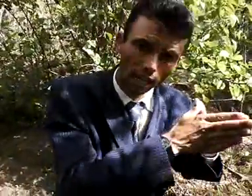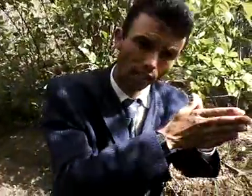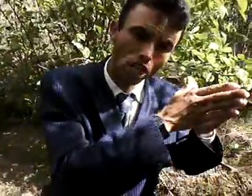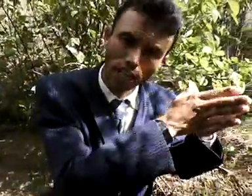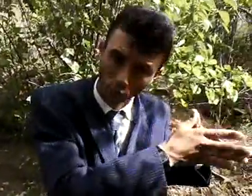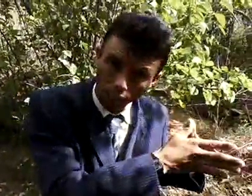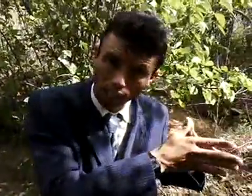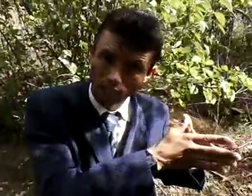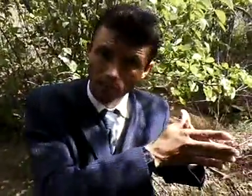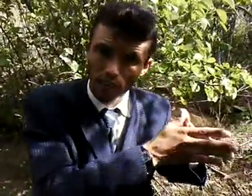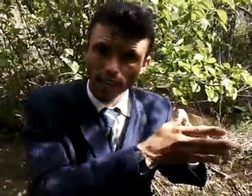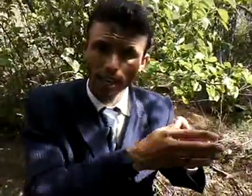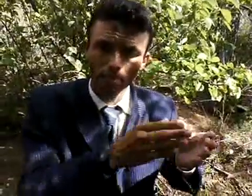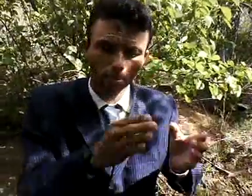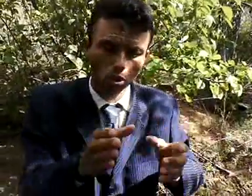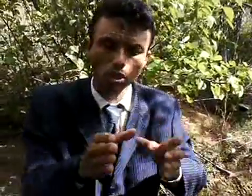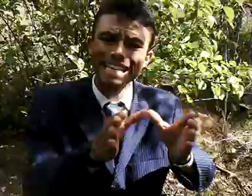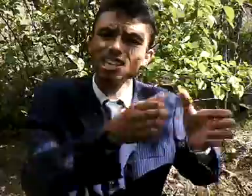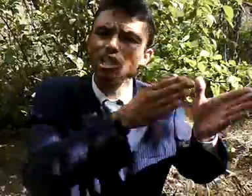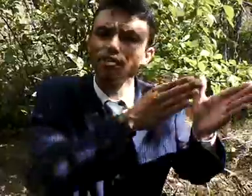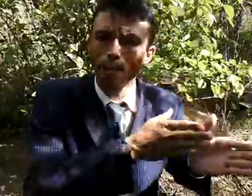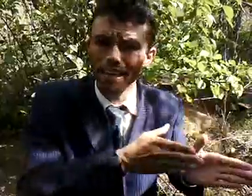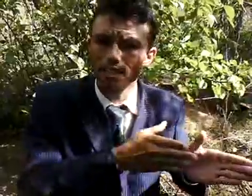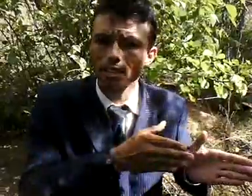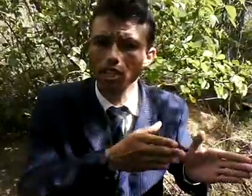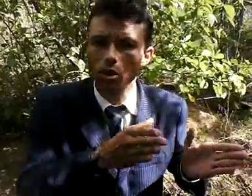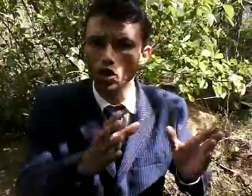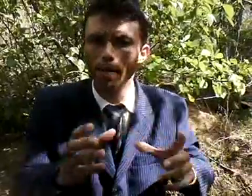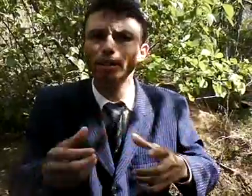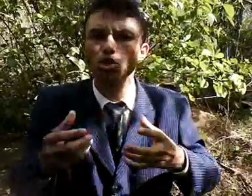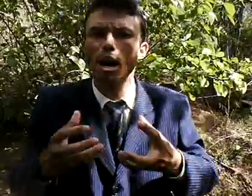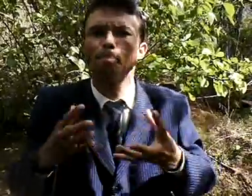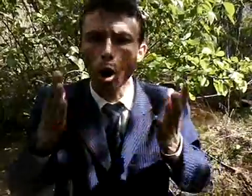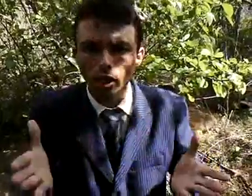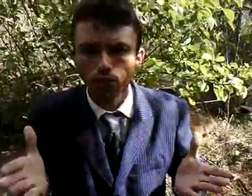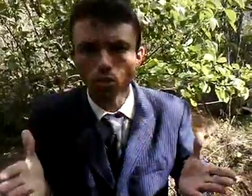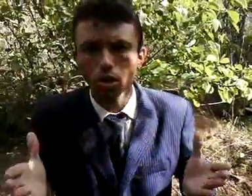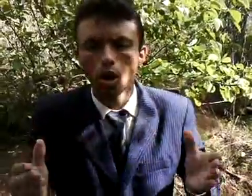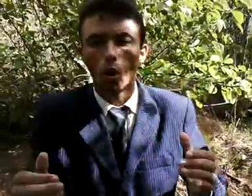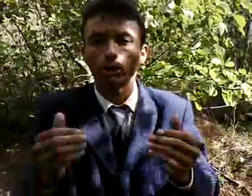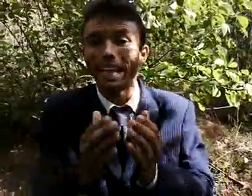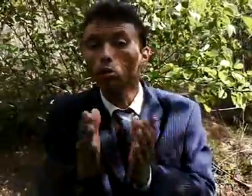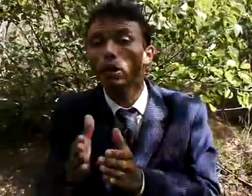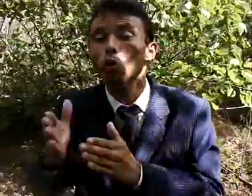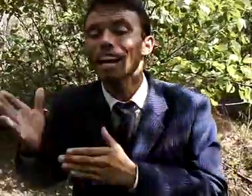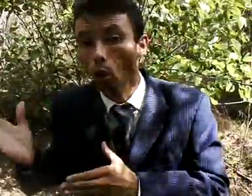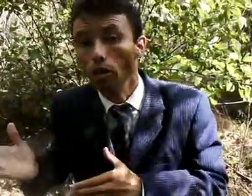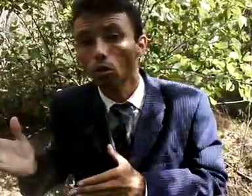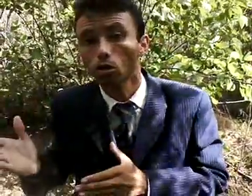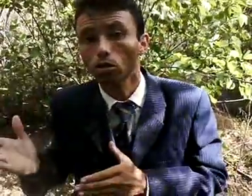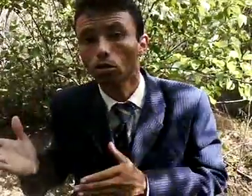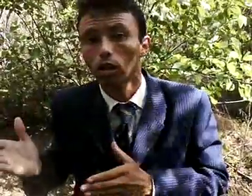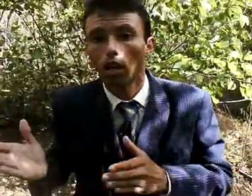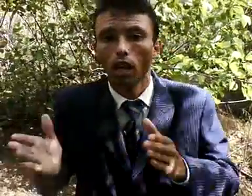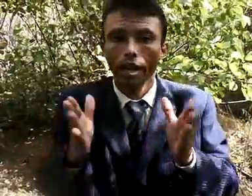da Igreja Católica, ela possui 7 livros a mais, que são chamados de apócrifos ou deuterocanônicos.